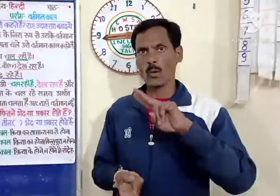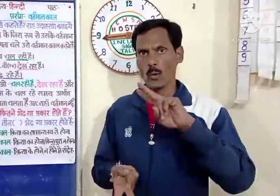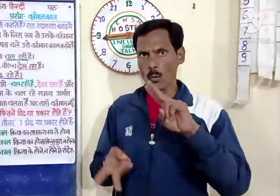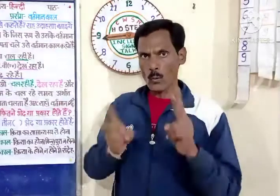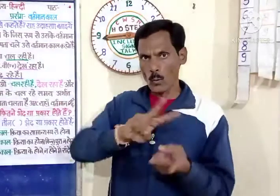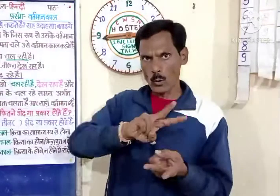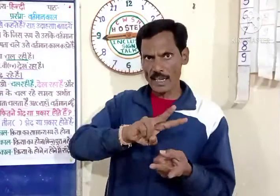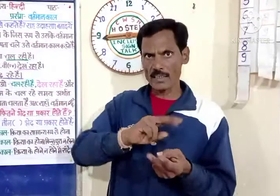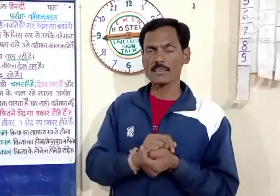होना